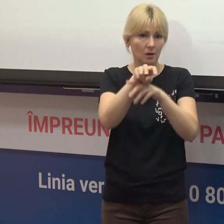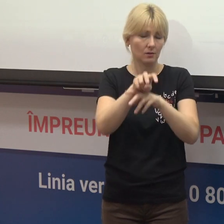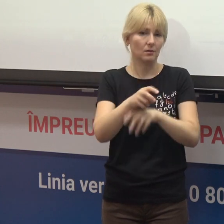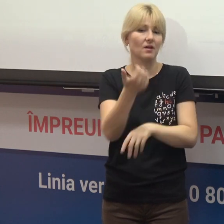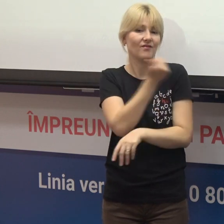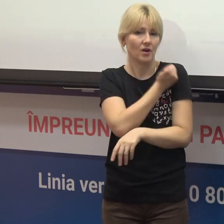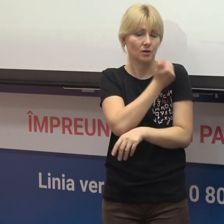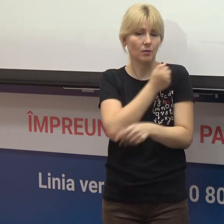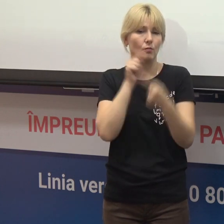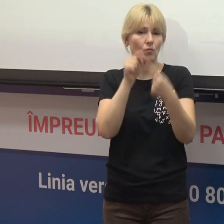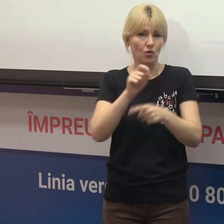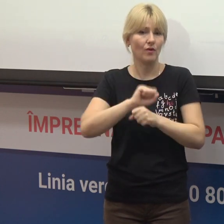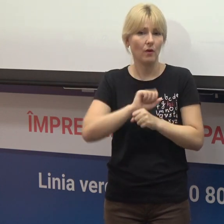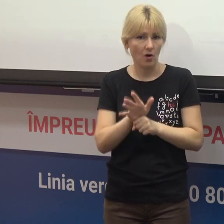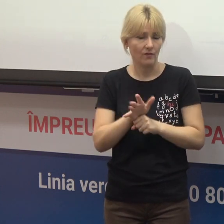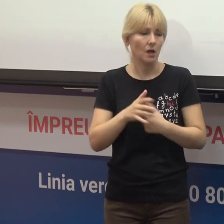anti-COVID